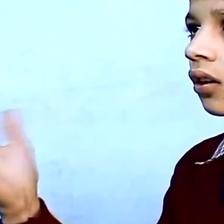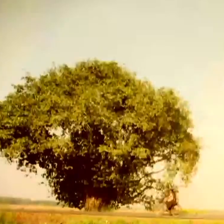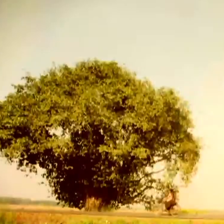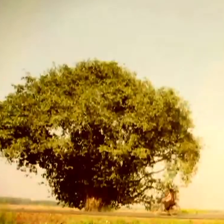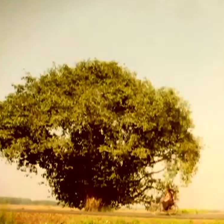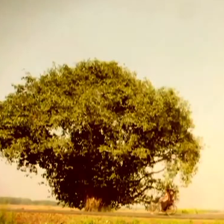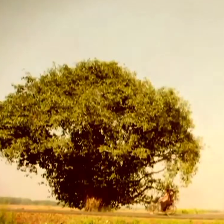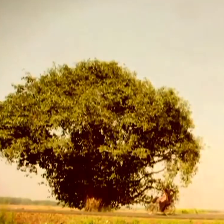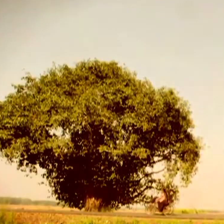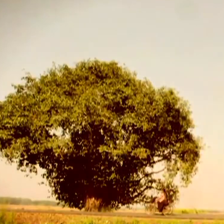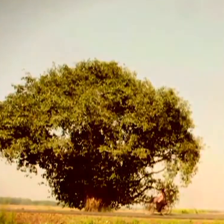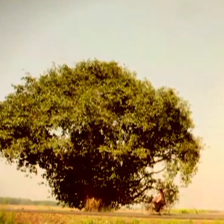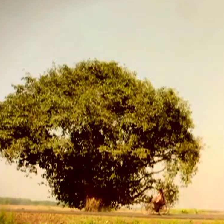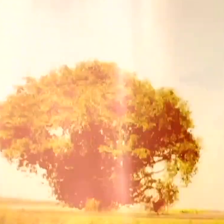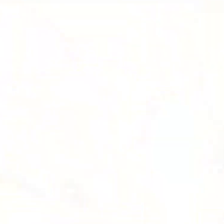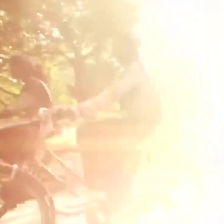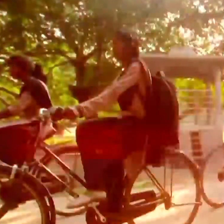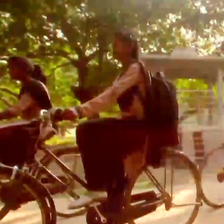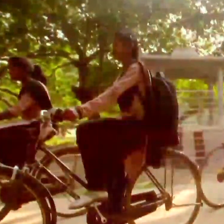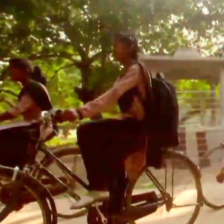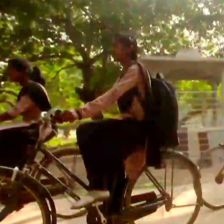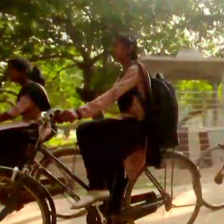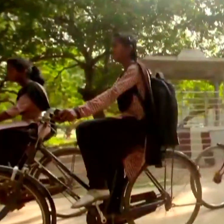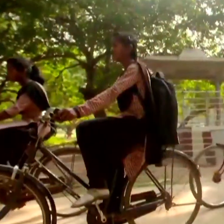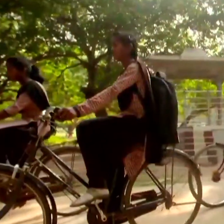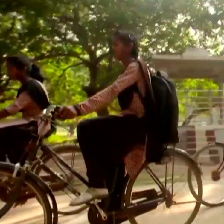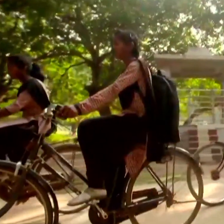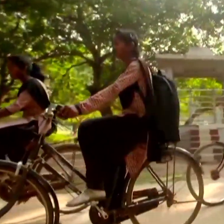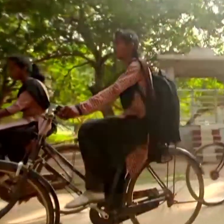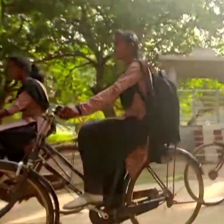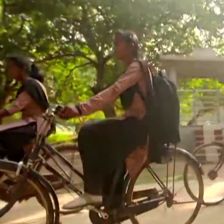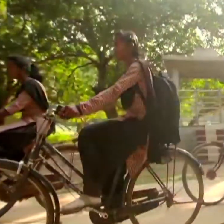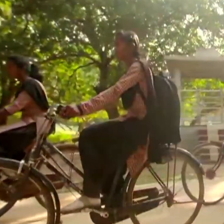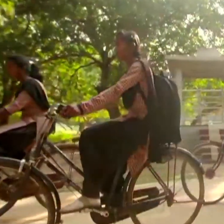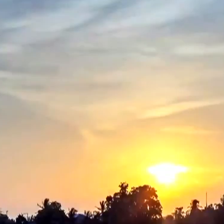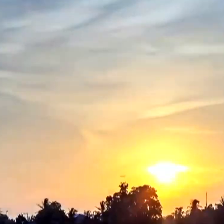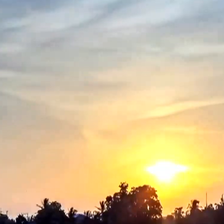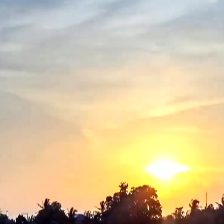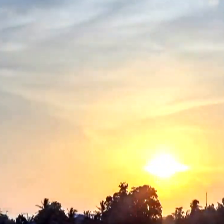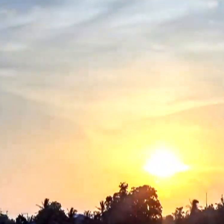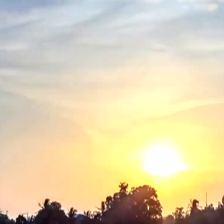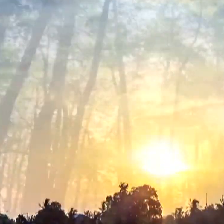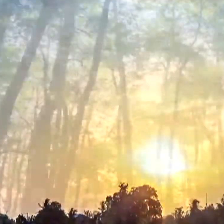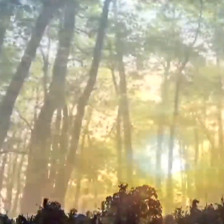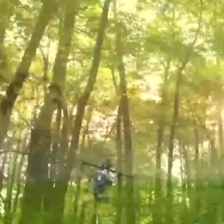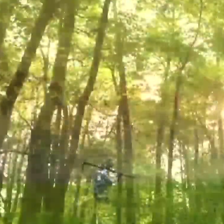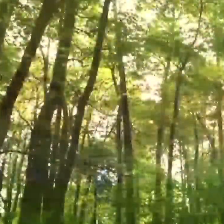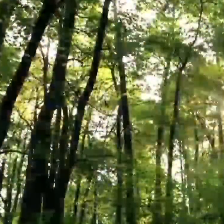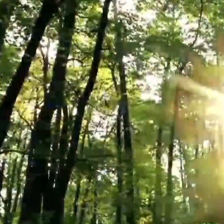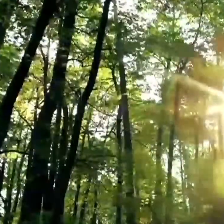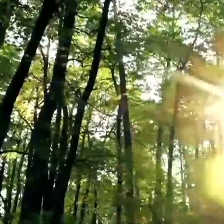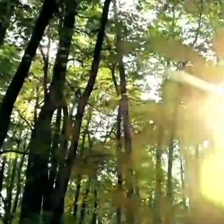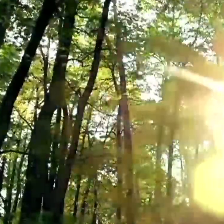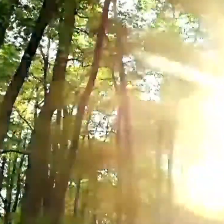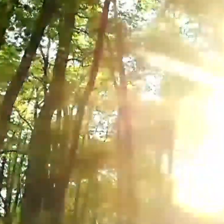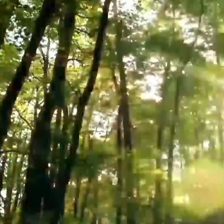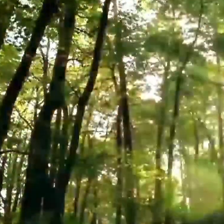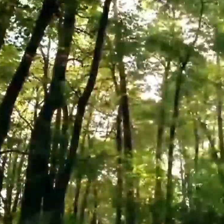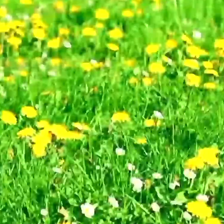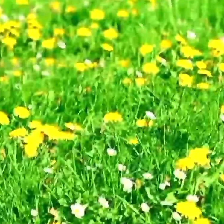अपना रास्ता स्वयं चुने। जीवन ये प्रकाशित करने, राहों को